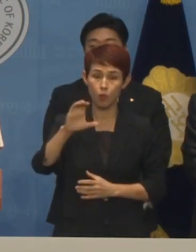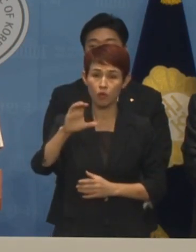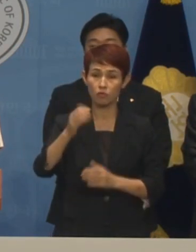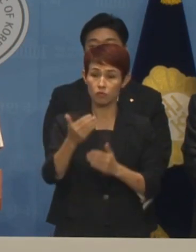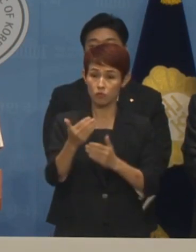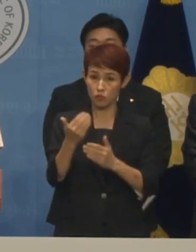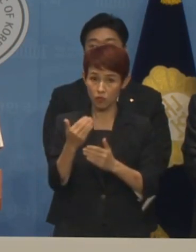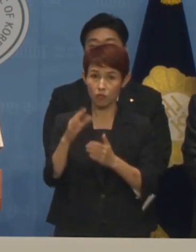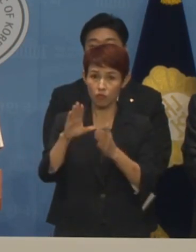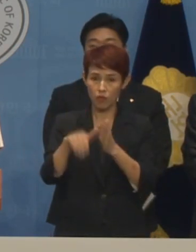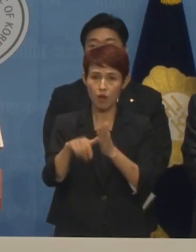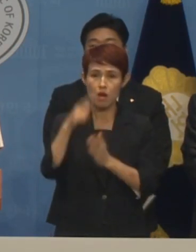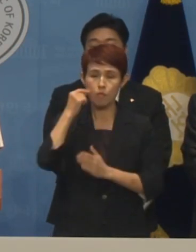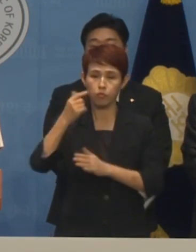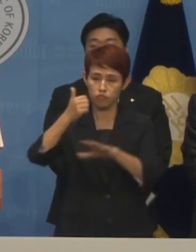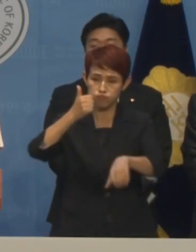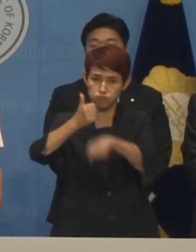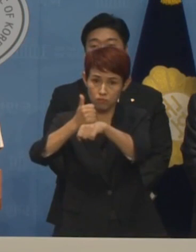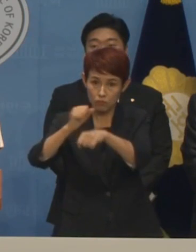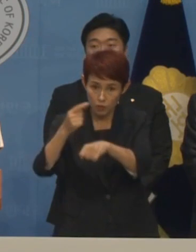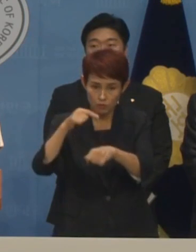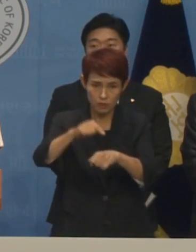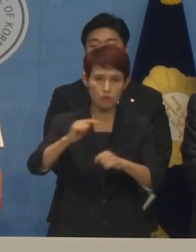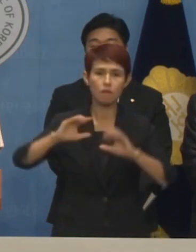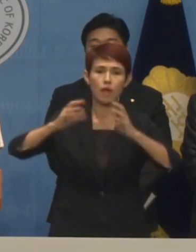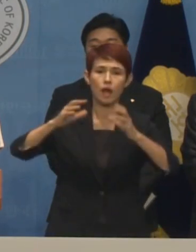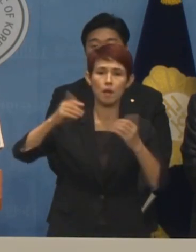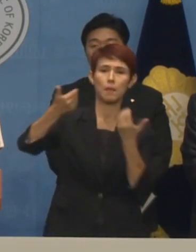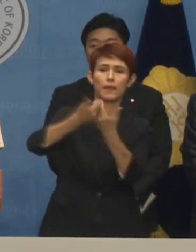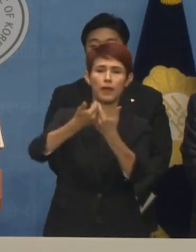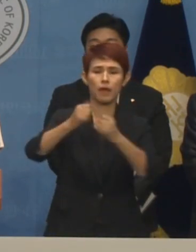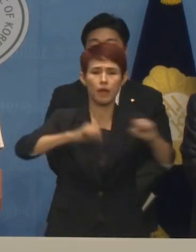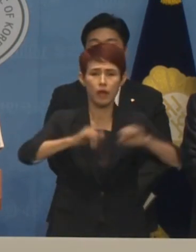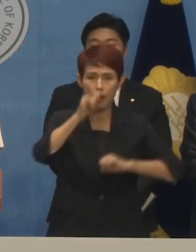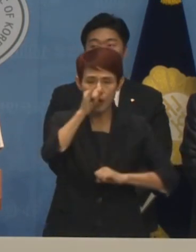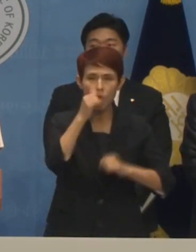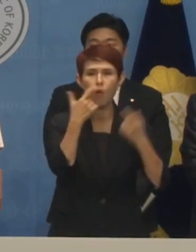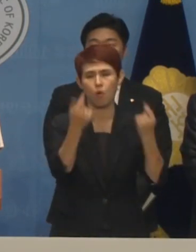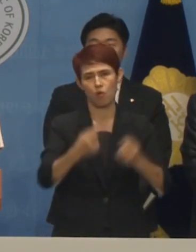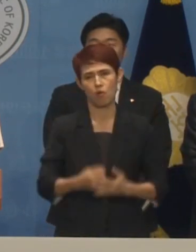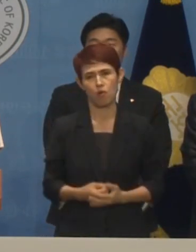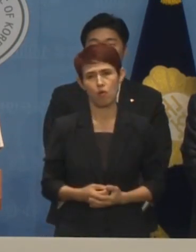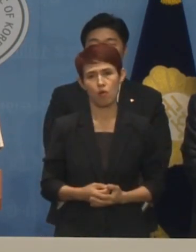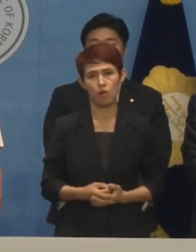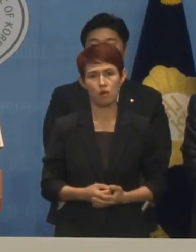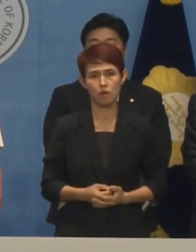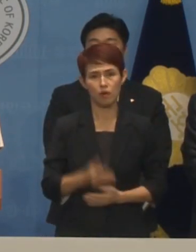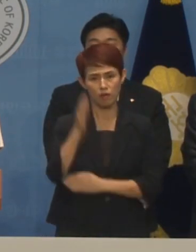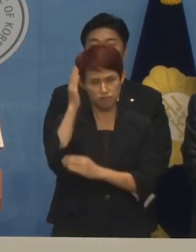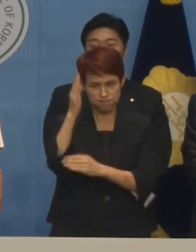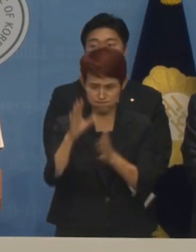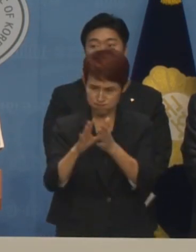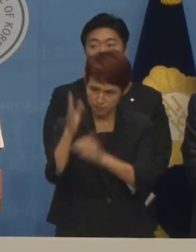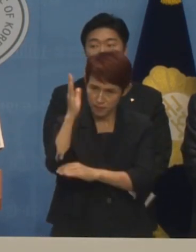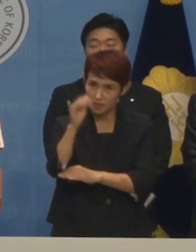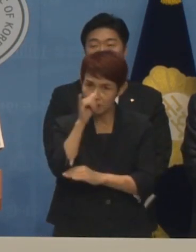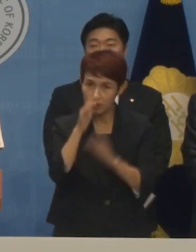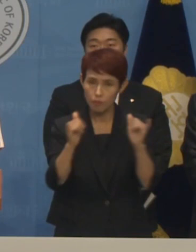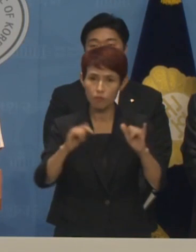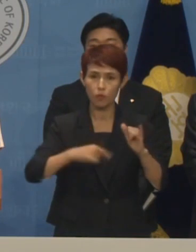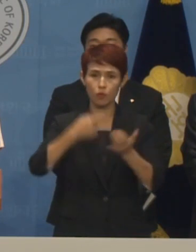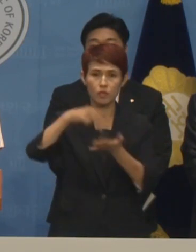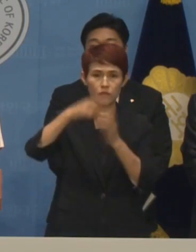반국가 활동을 한 불온 분자밖에 되지 않습니다. 그런 사람이 어떻게 독립기념관 관장 자리에 앉습니까? 독립기념관이 출범한